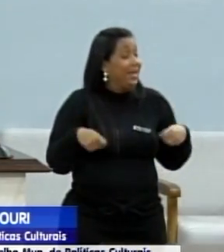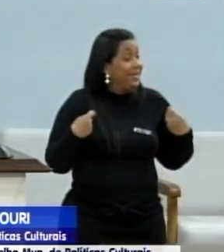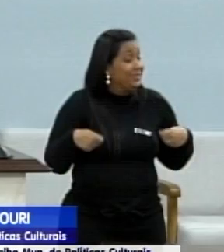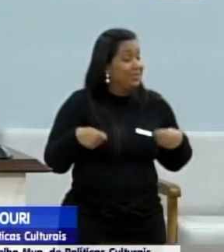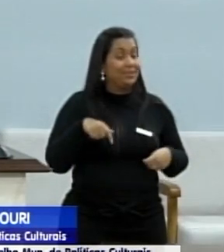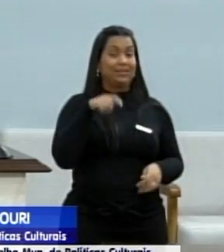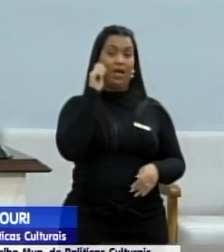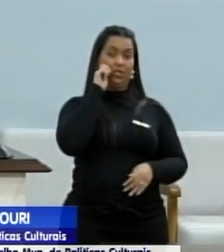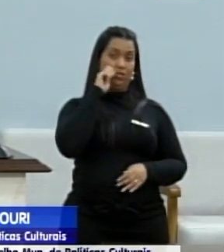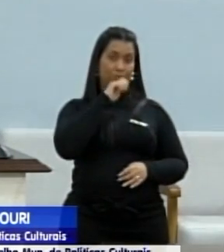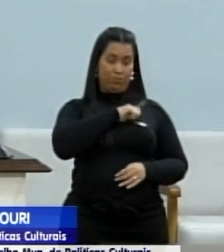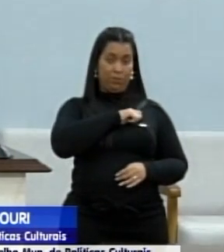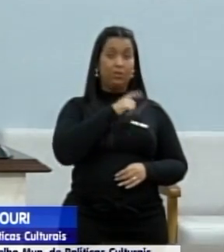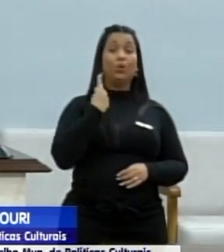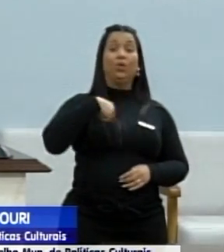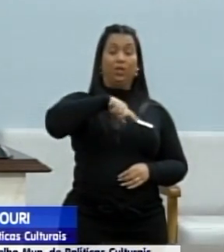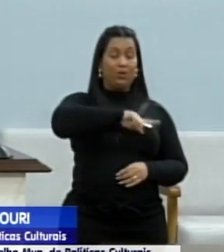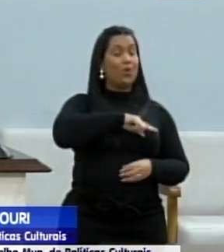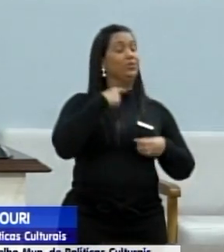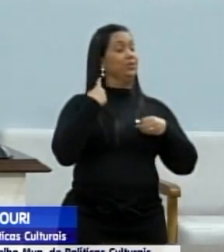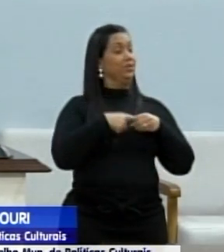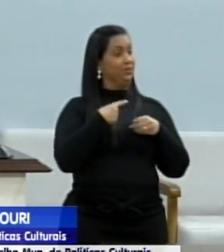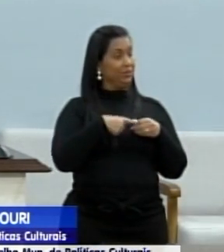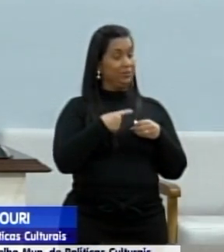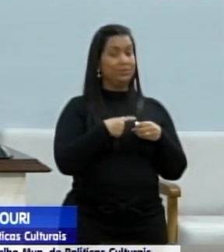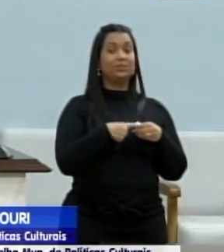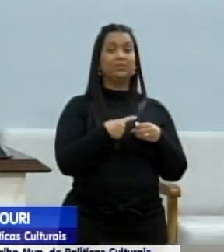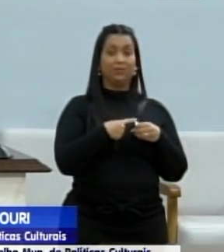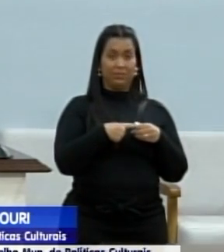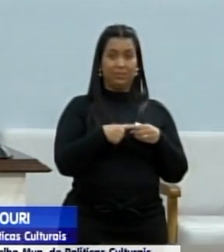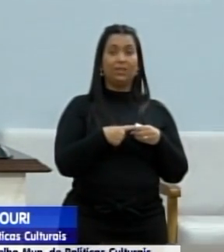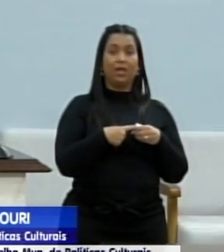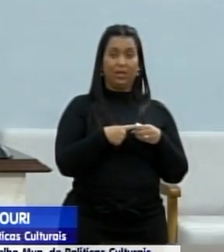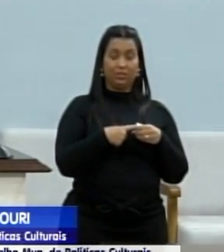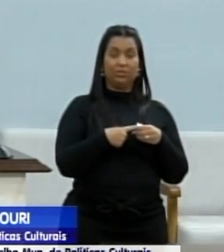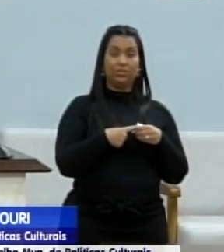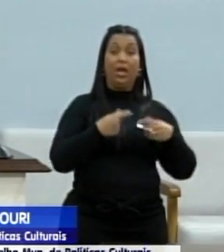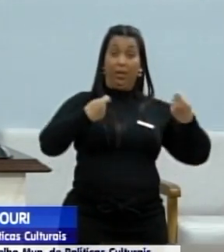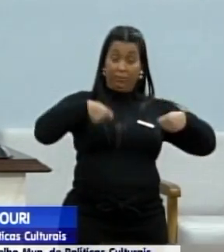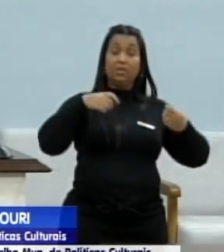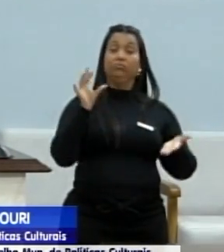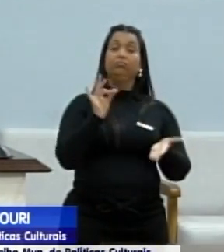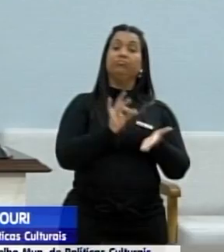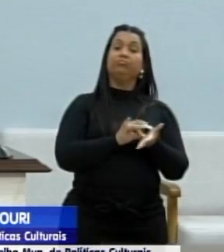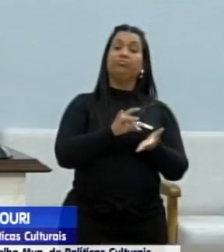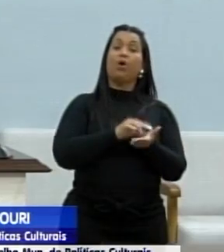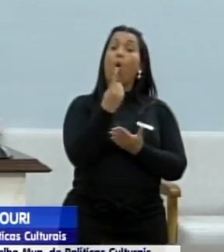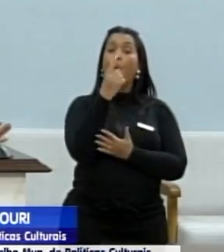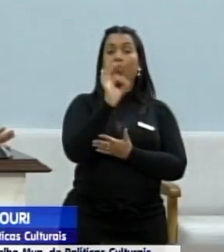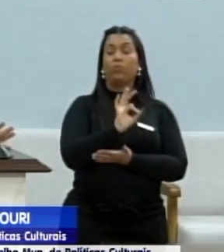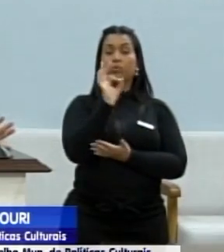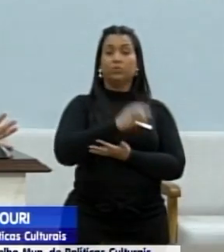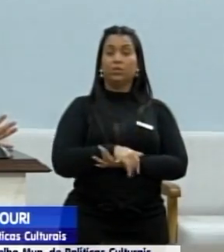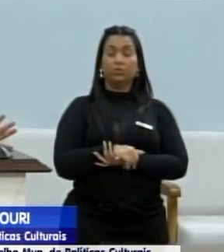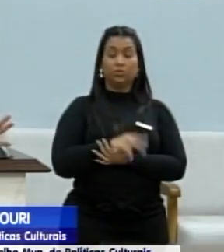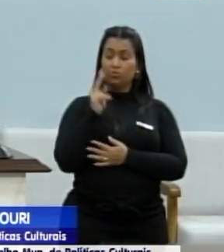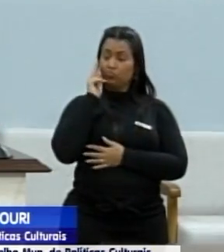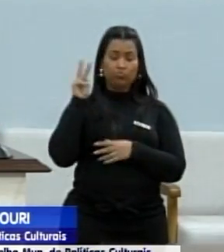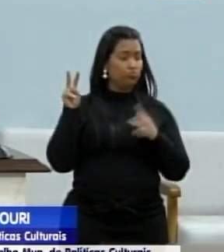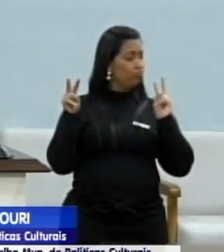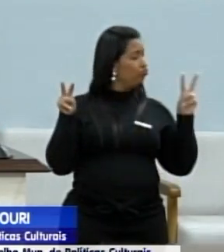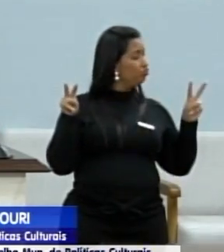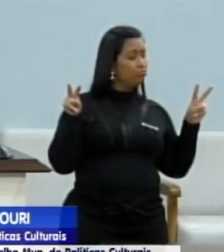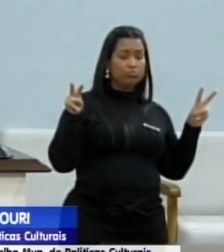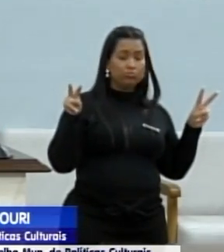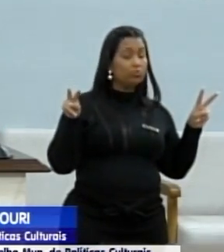de Rio Preto, da nossa cidade, do tamanho que ela está, que ela tenha de fato esse 1%. Quando a gente olha para o lado, para a nossa região,